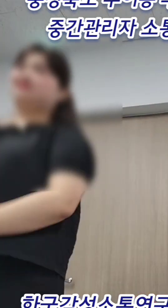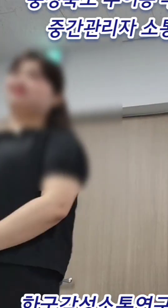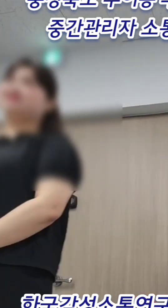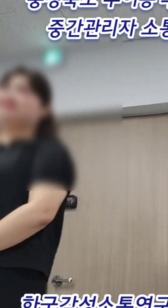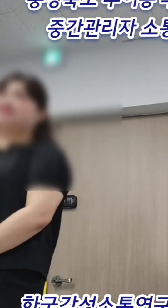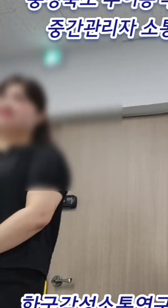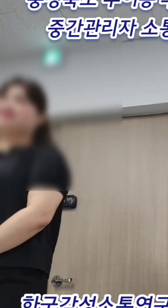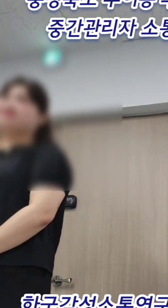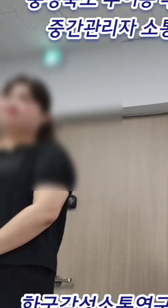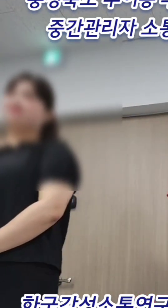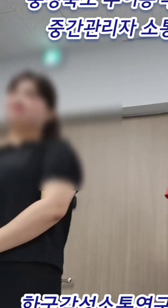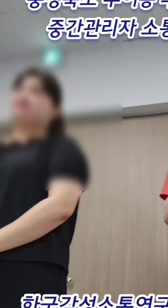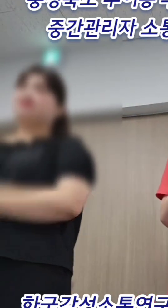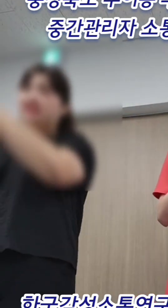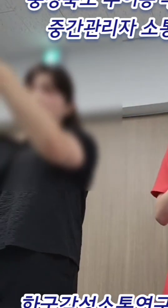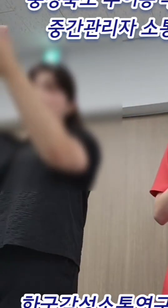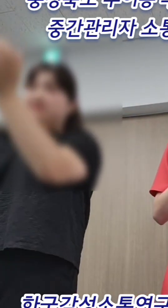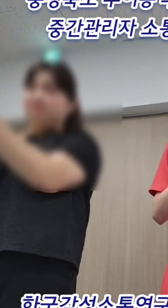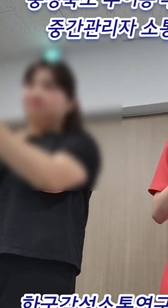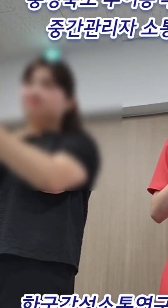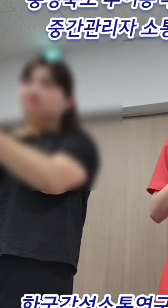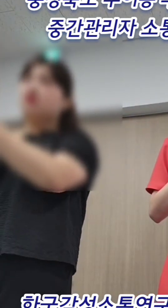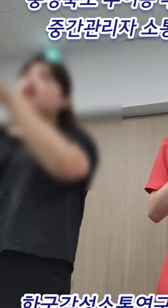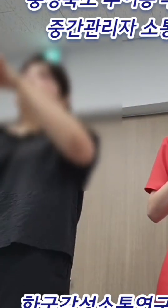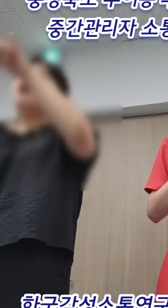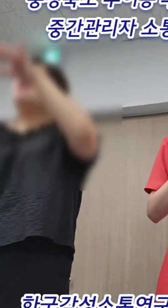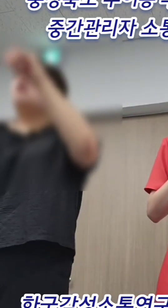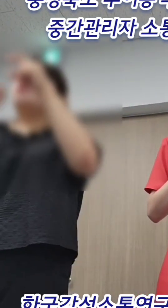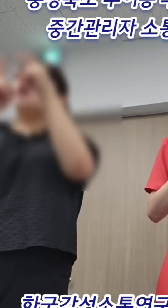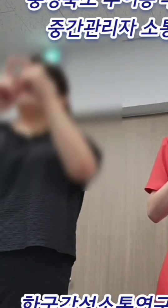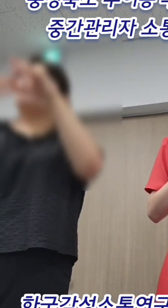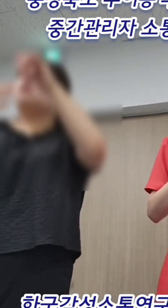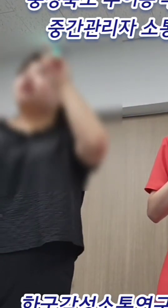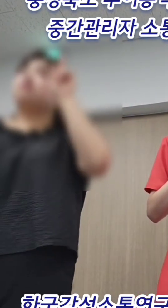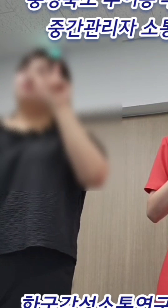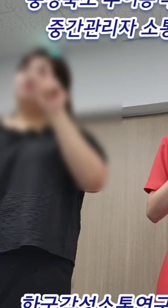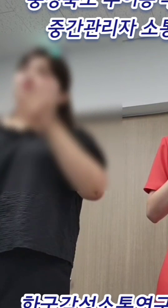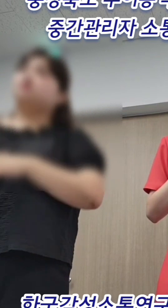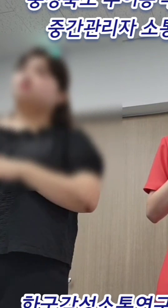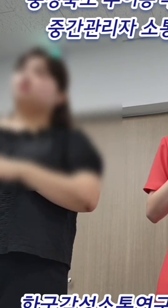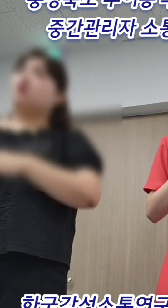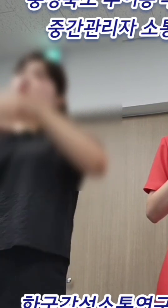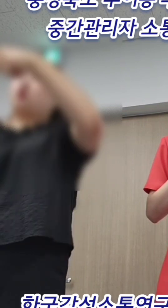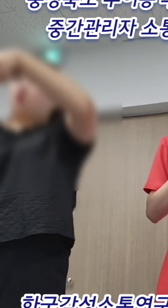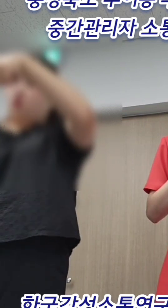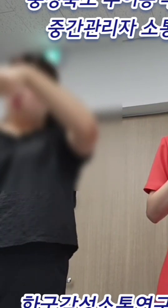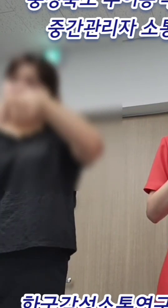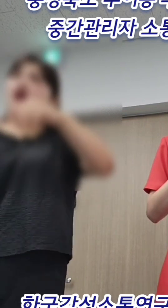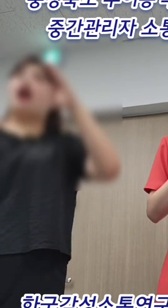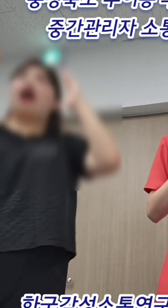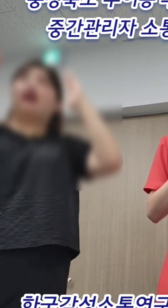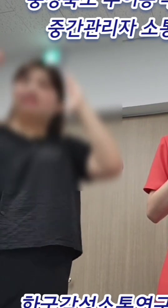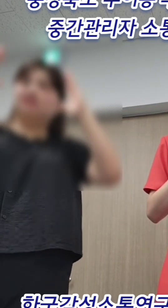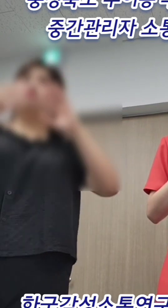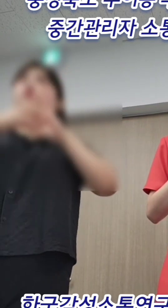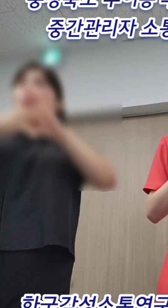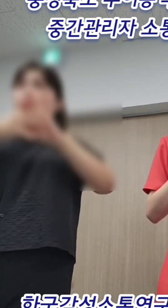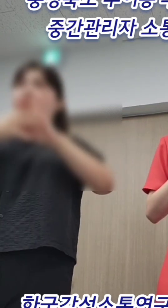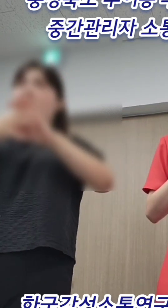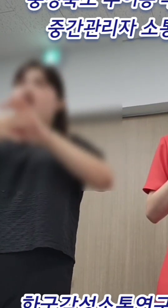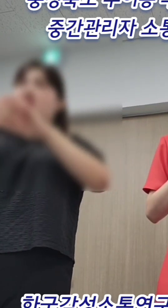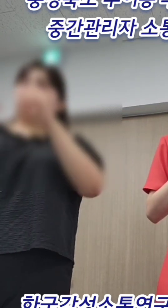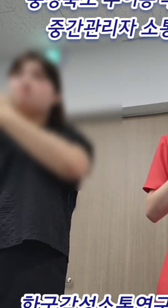우리 수표팀이 각각 선택한 키워드는 어떤거였어요? 교육과 학습을 통해 아 교육과